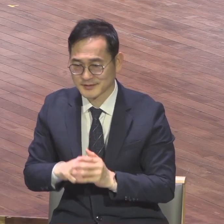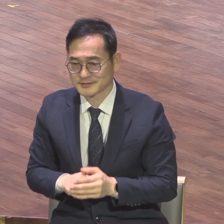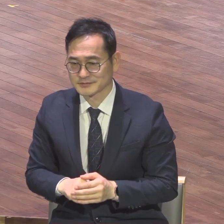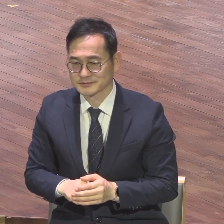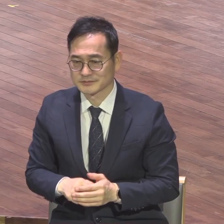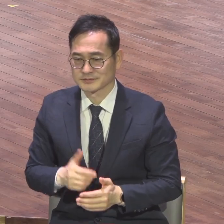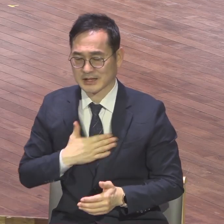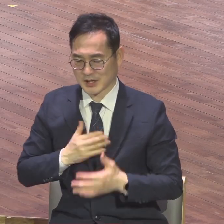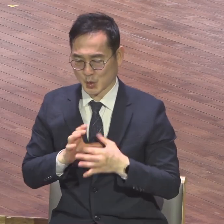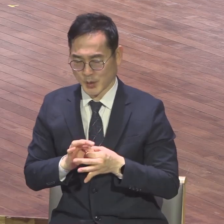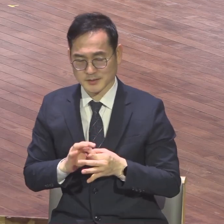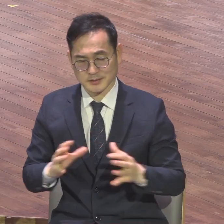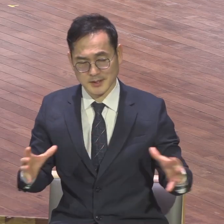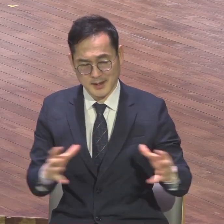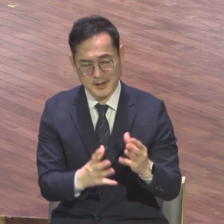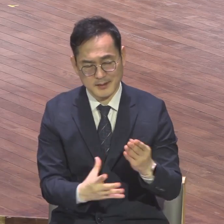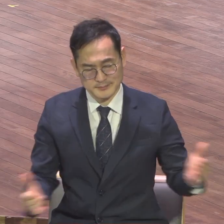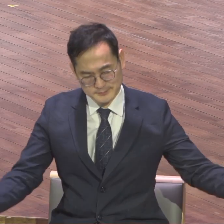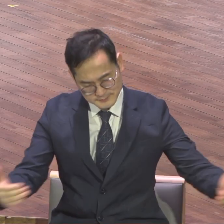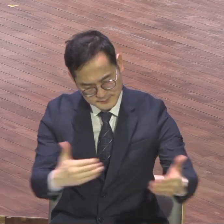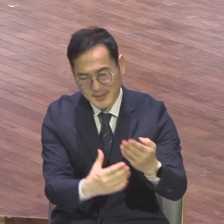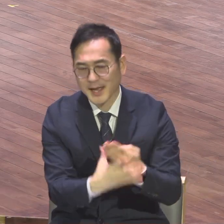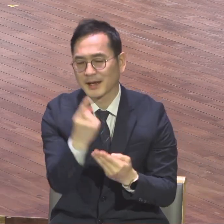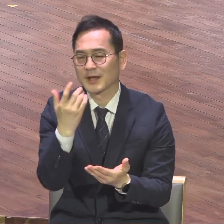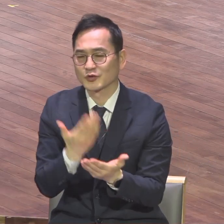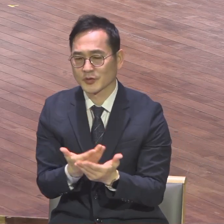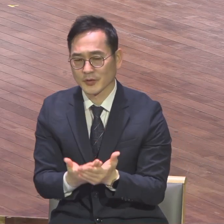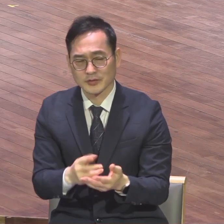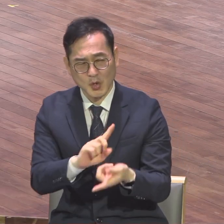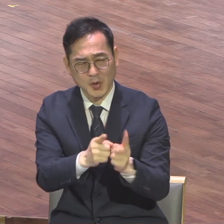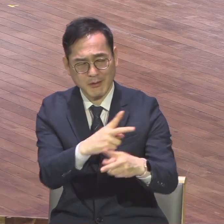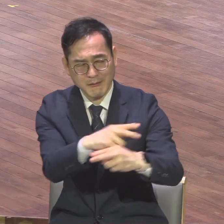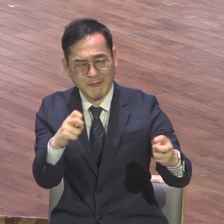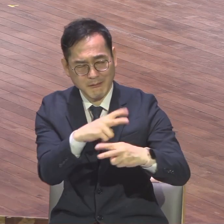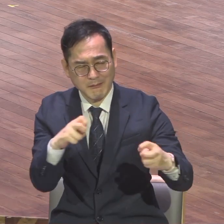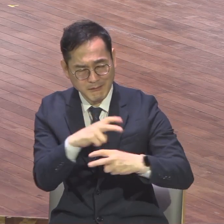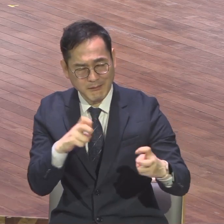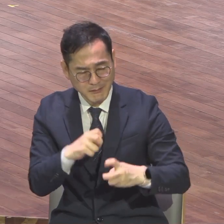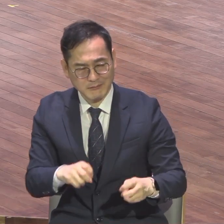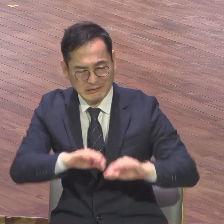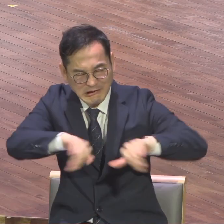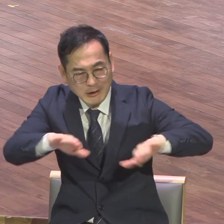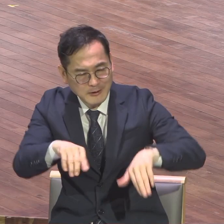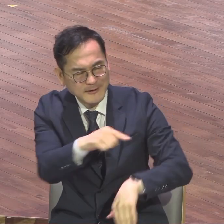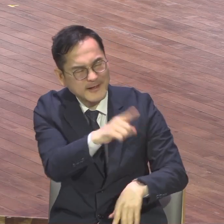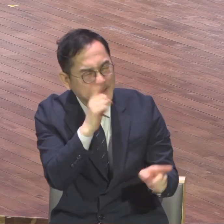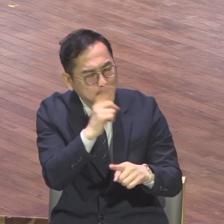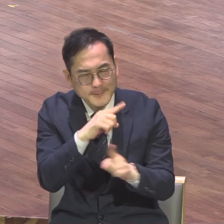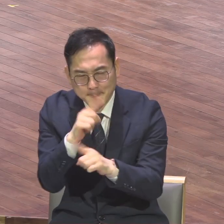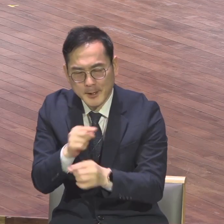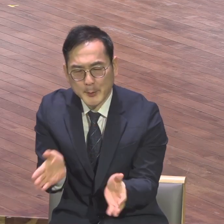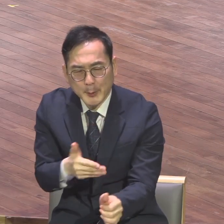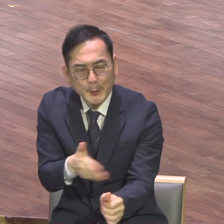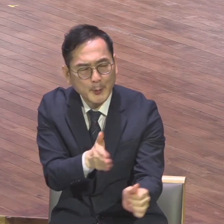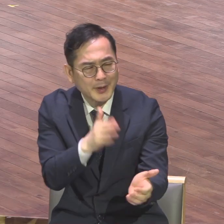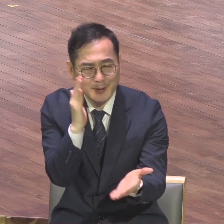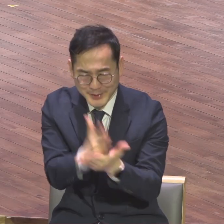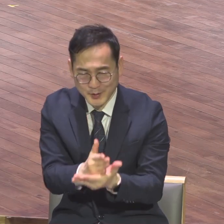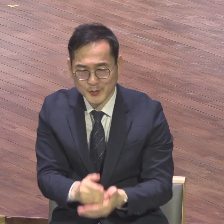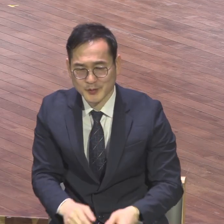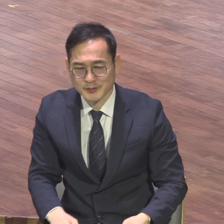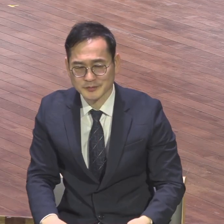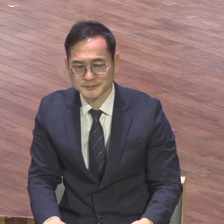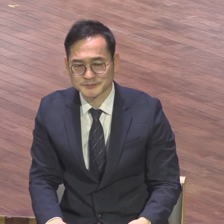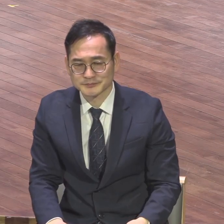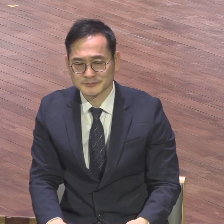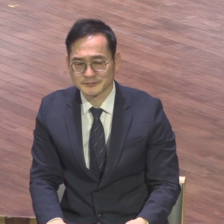주옵소서. 이 사람들 부정적, 저 사람 부정, 이간 시기 가지고 잘라놓지 말고 그런 사단 시험으로 하지 말고 성찬하면서